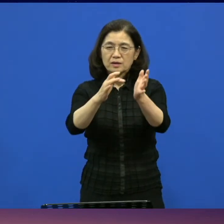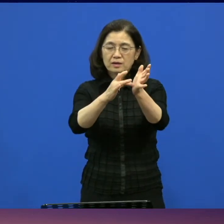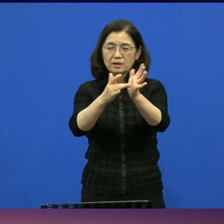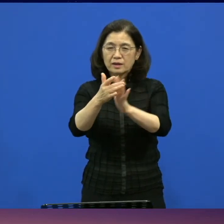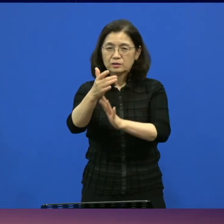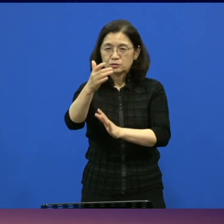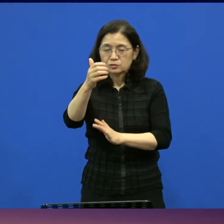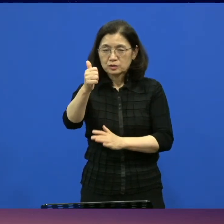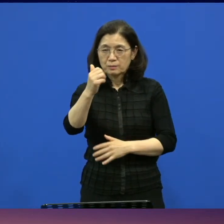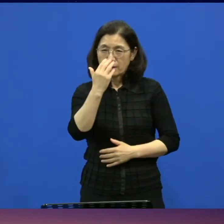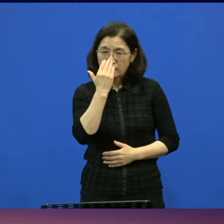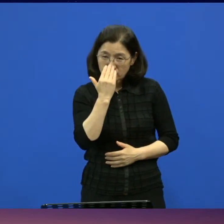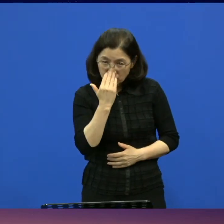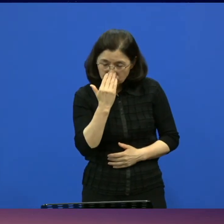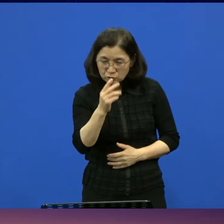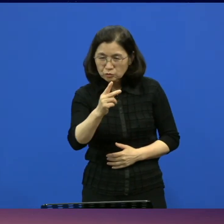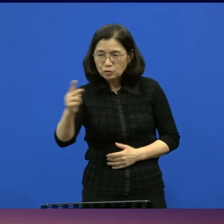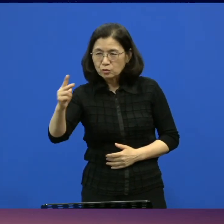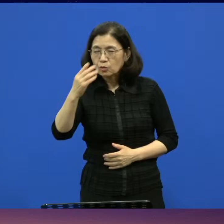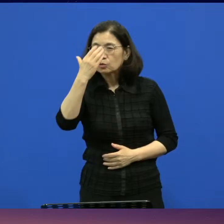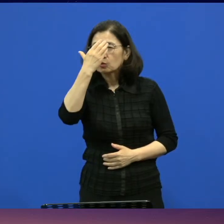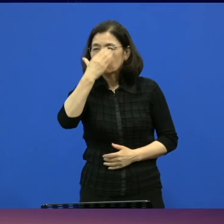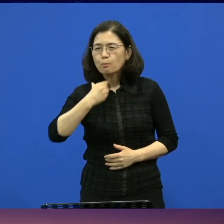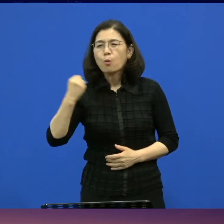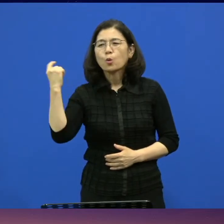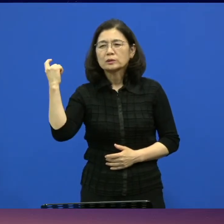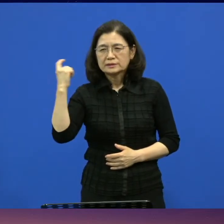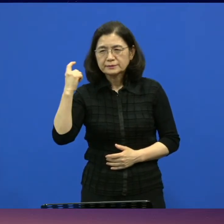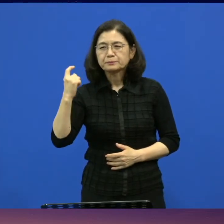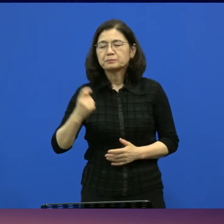그게 낮아짐이라고요. 그게 겸손이라고요.